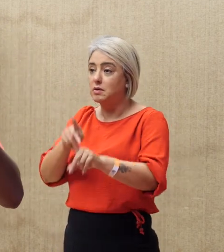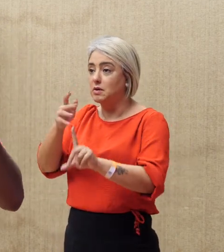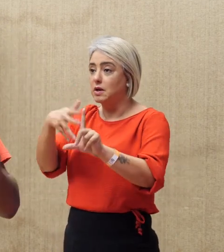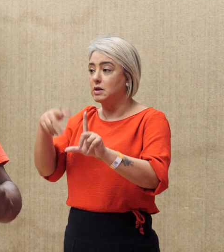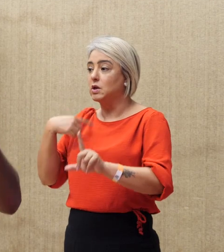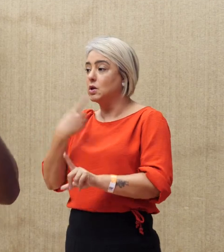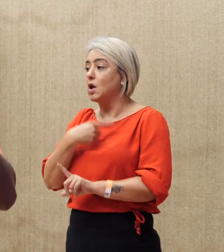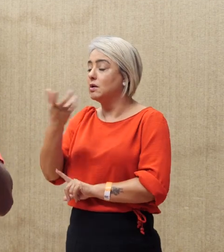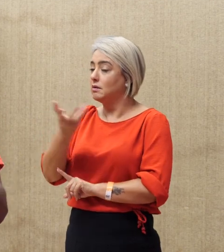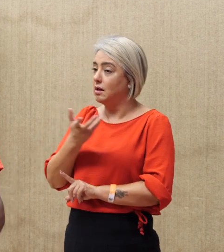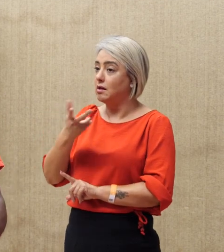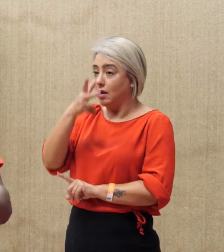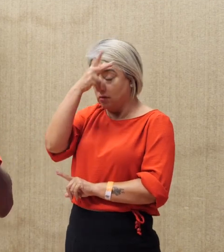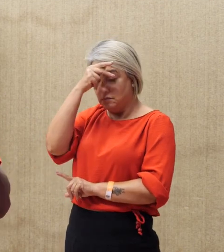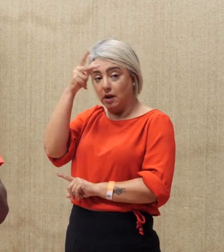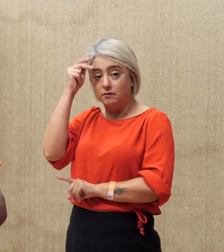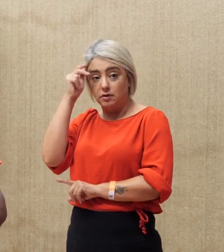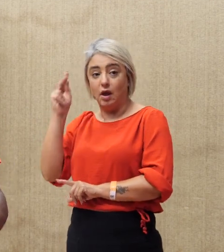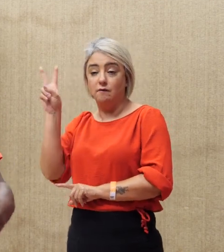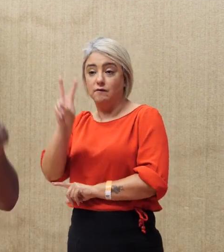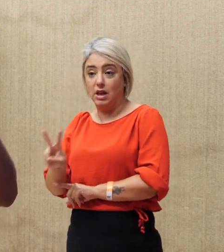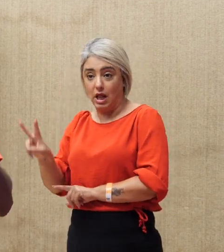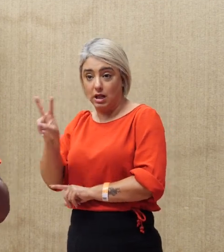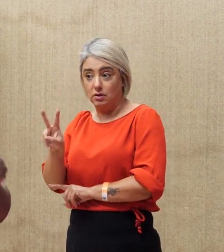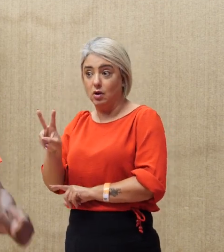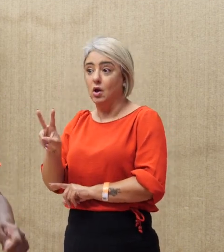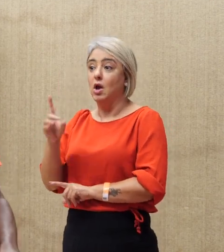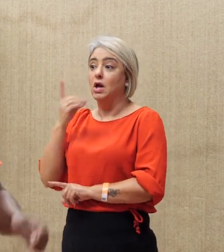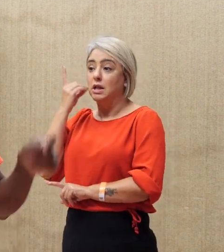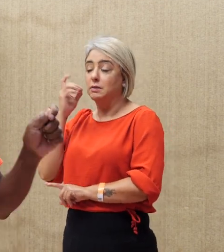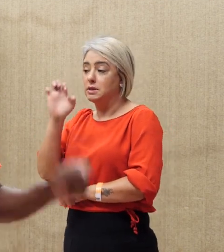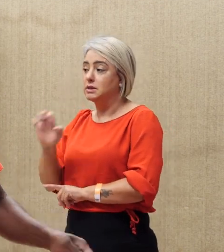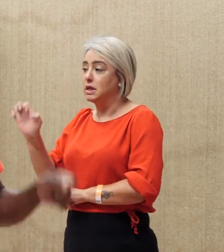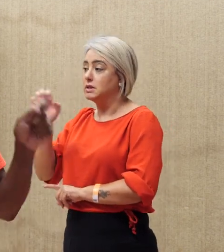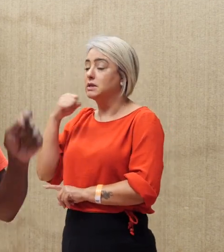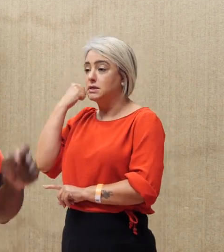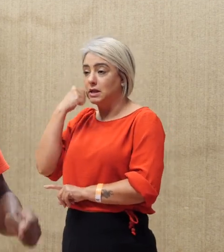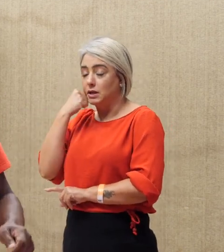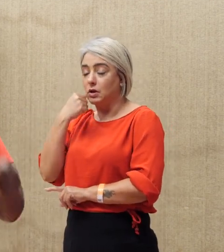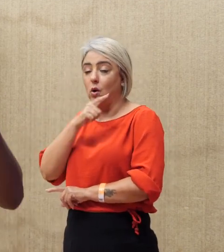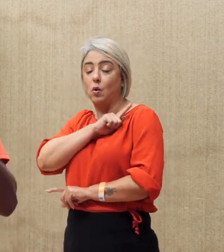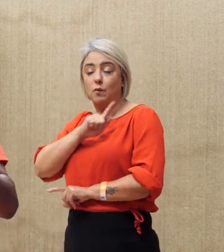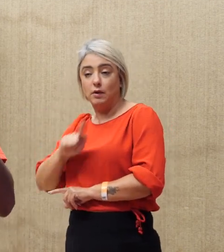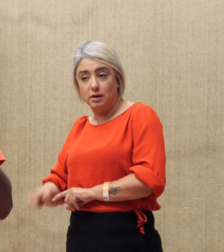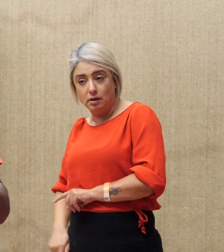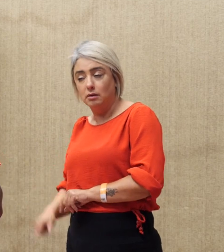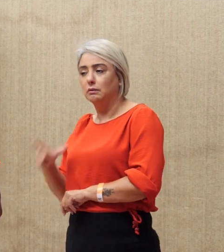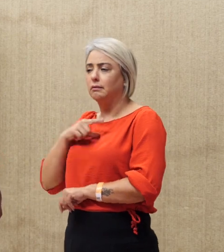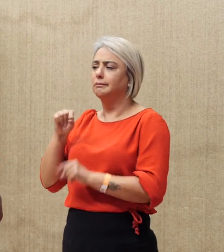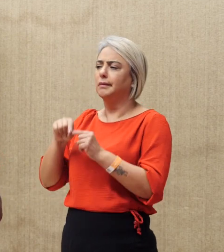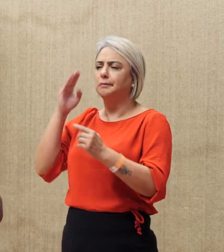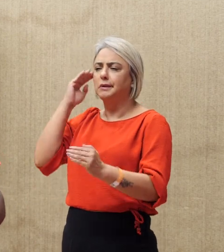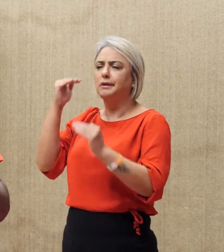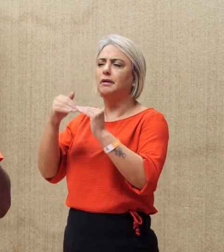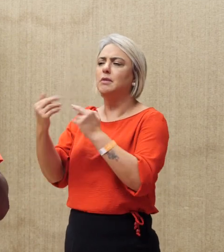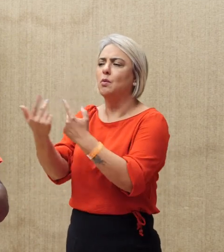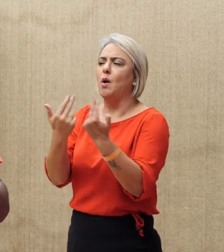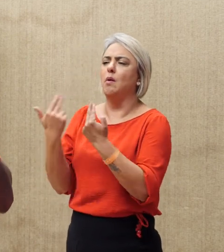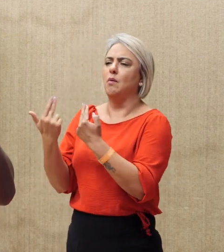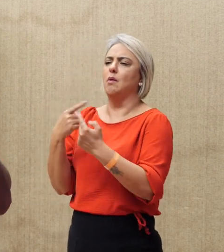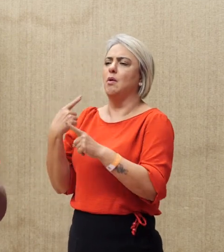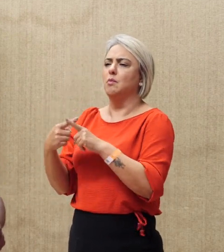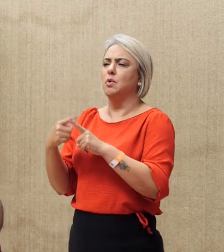E nós queremos que os prefeitos, vereadores, deputados estaduais, senadores, governadores tenham esse mesmo compromisso,